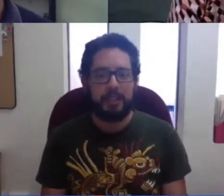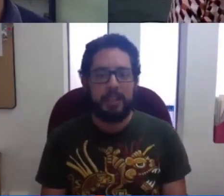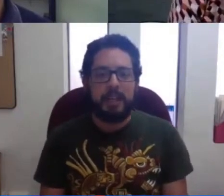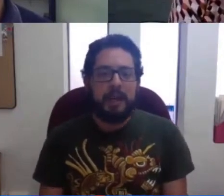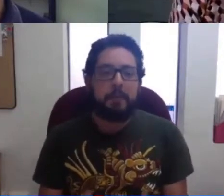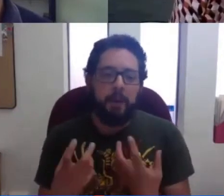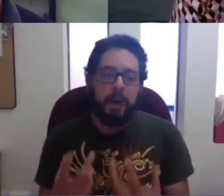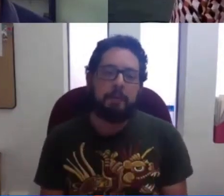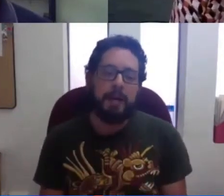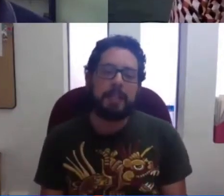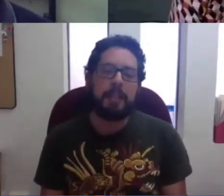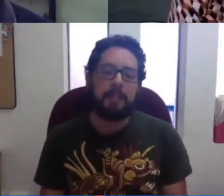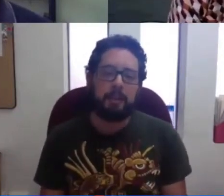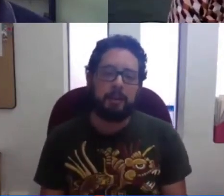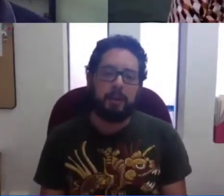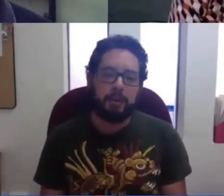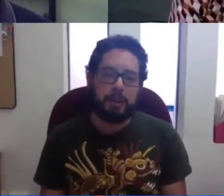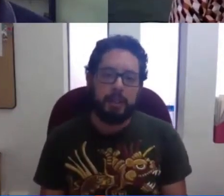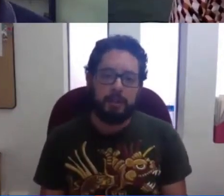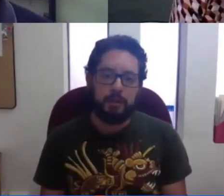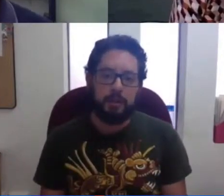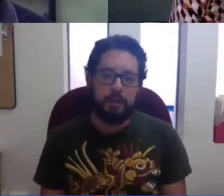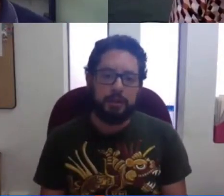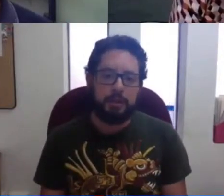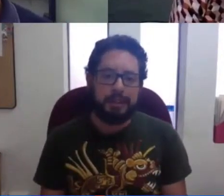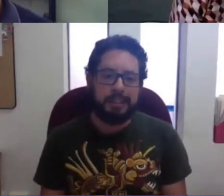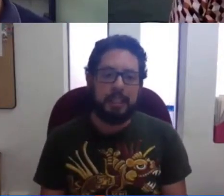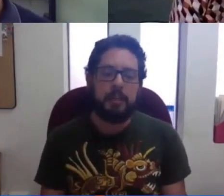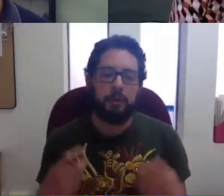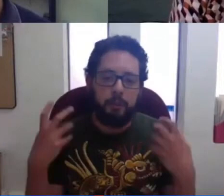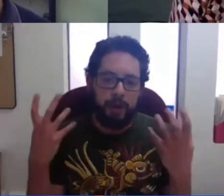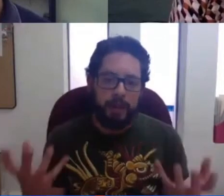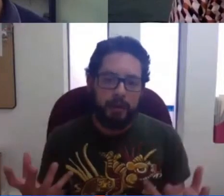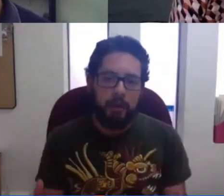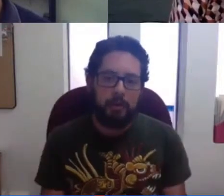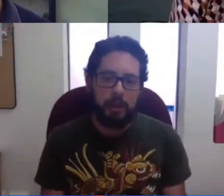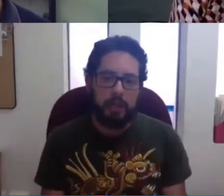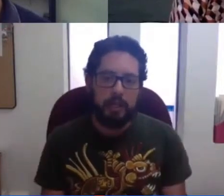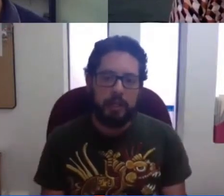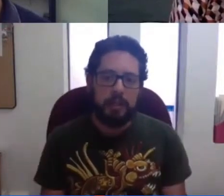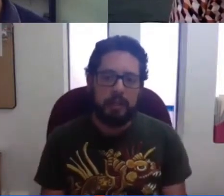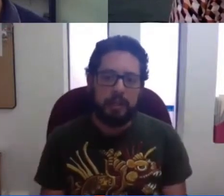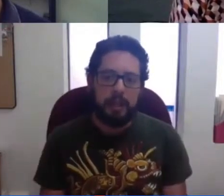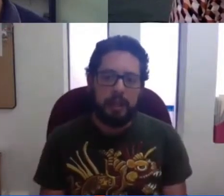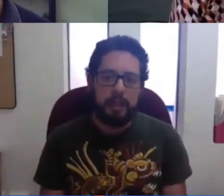estas cosas. Pero ¿qué pasa con los niños sordos si no pueden luego